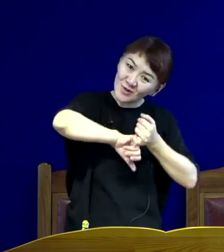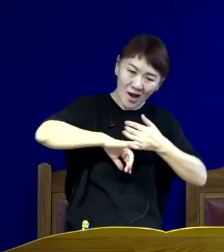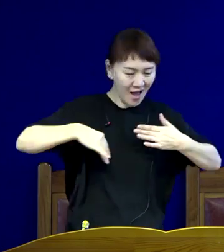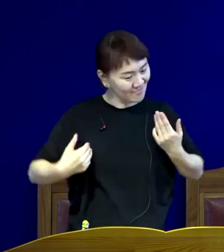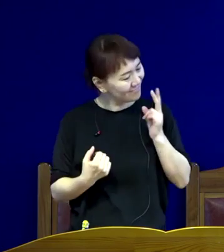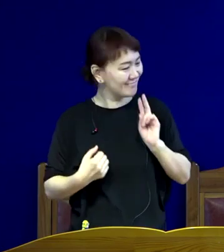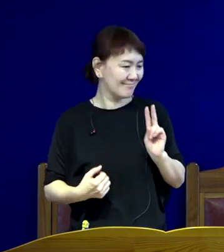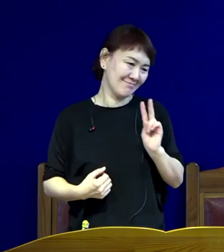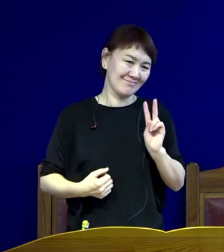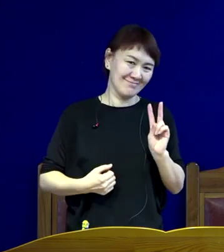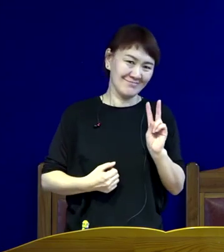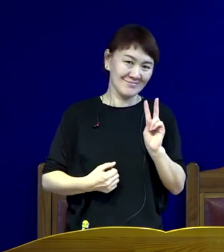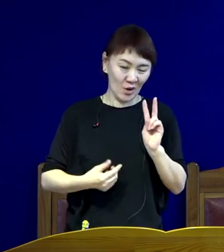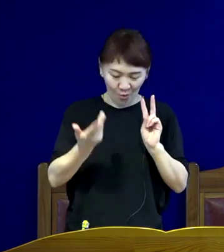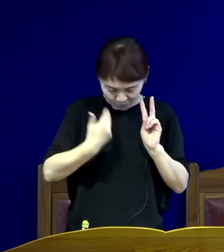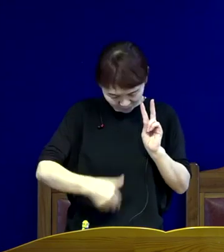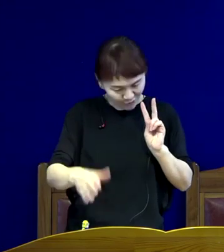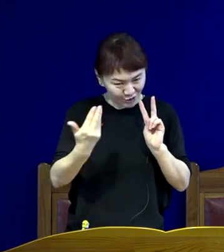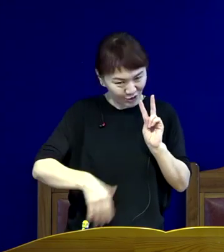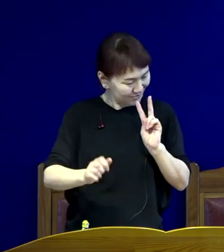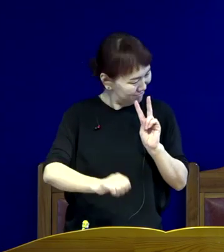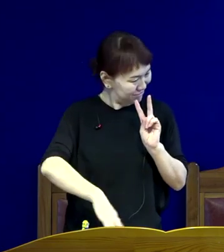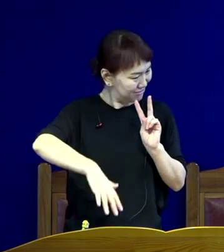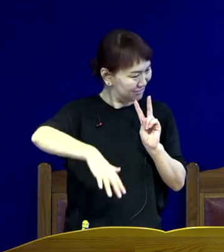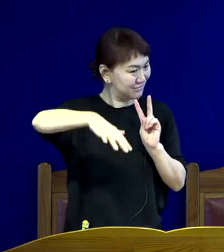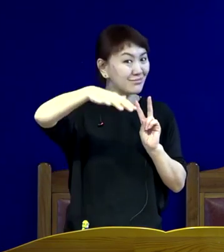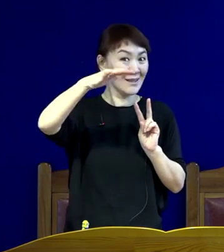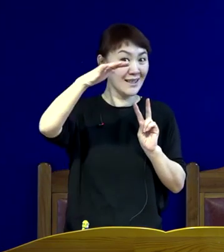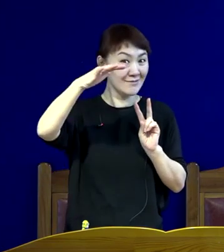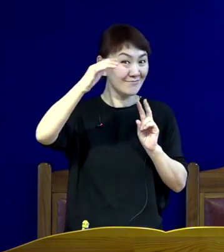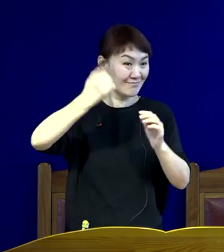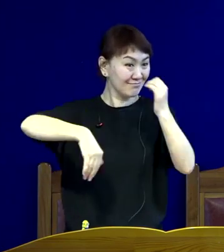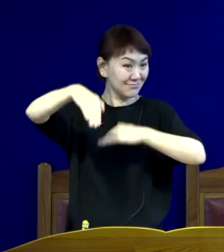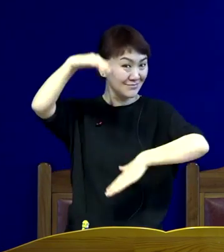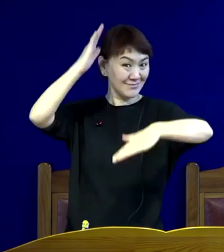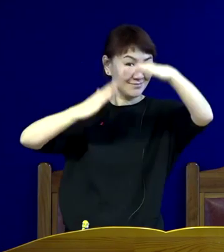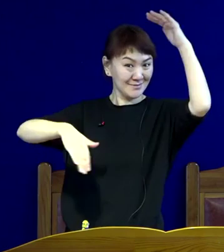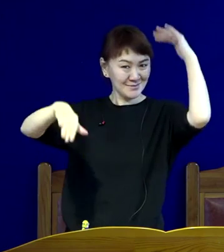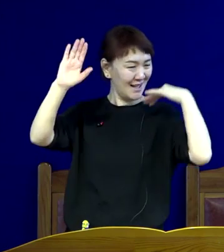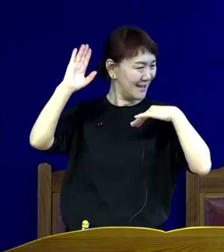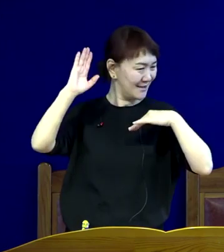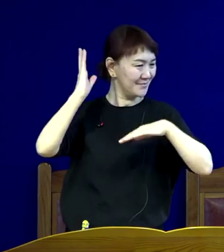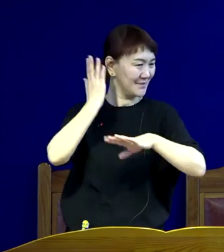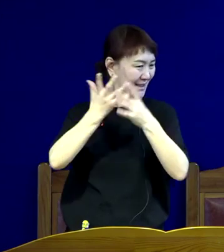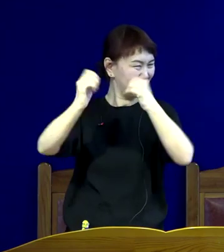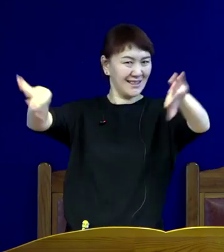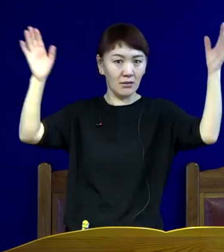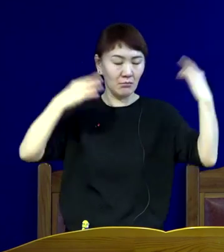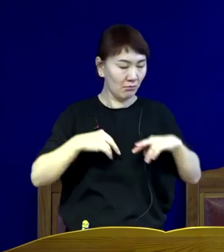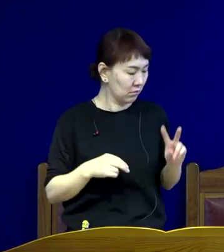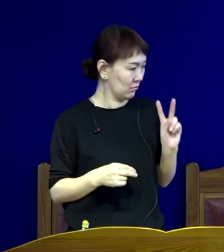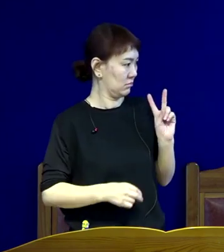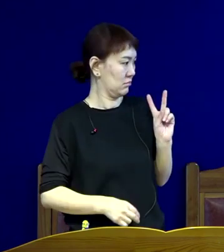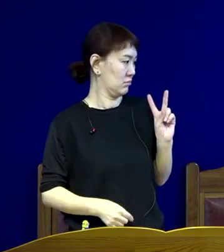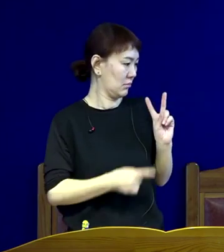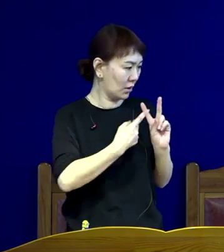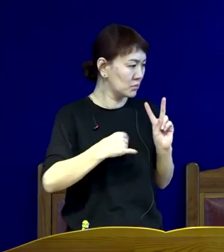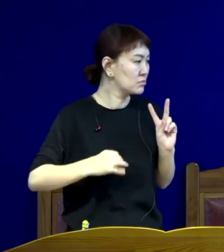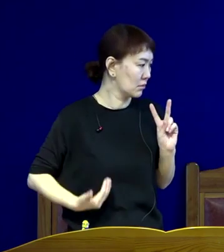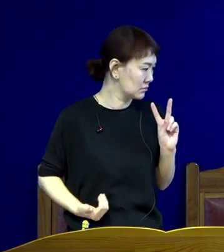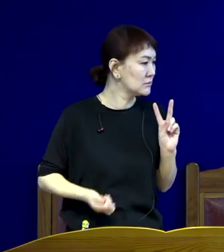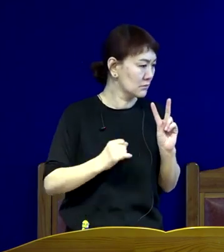байр суурин дээр очиод хоёулахнаа болчихсан бол адилхан байх хэрэгтэй шүү дээ. Гэтэл миний сэтгэл өөрөөсөн яана баларх нь. Хоёулахнаа юу хийж